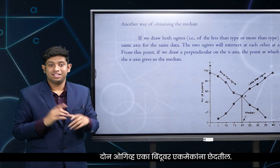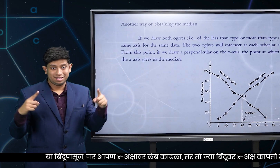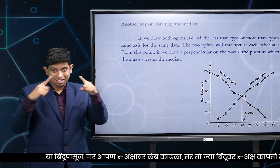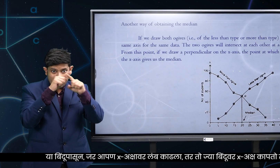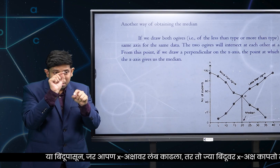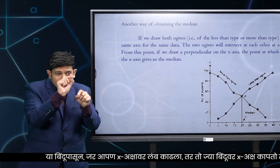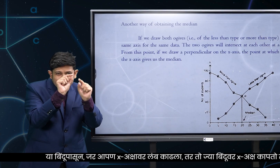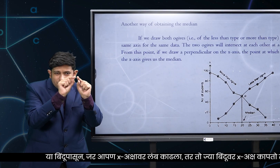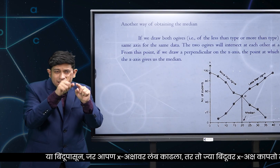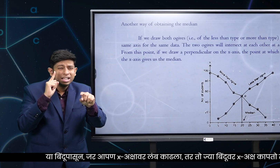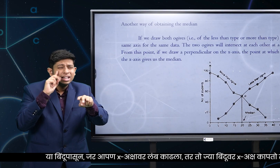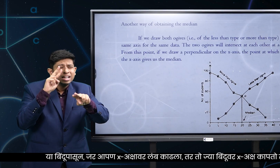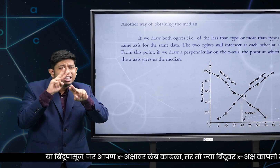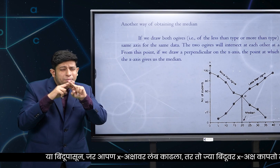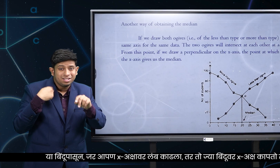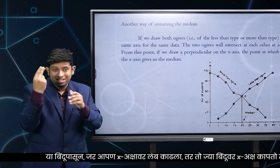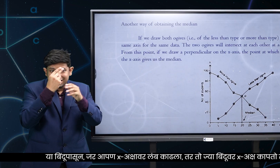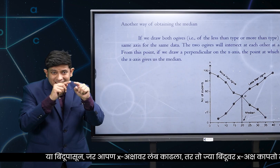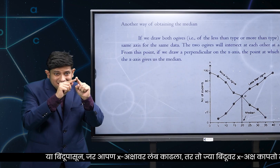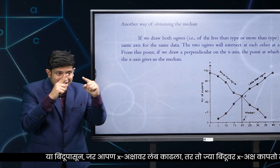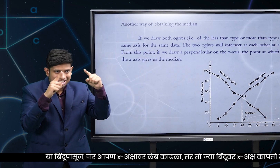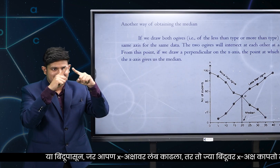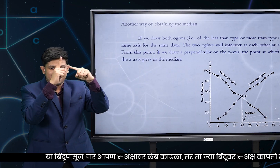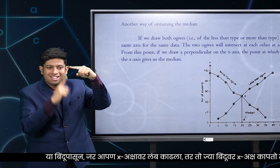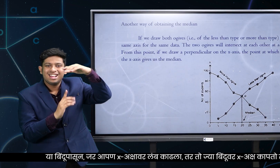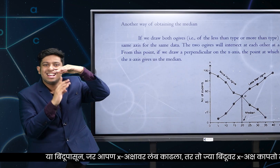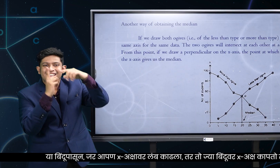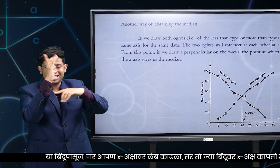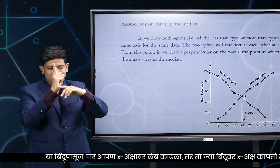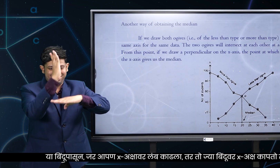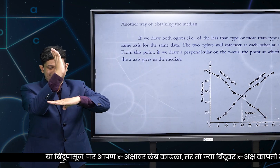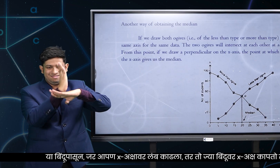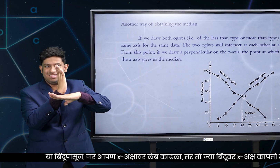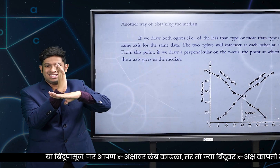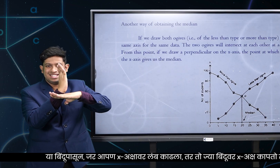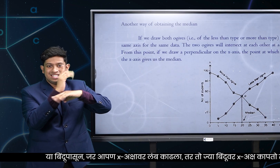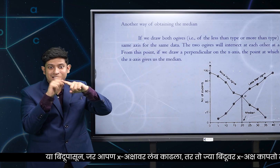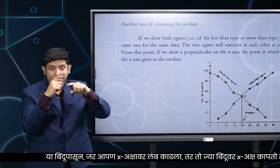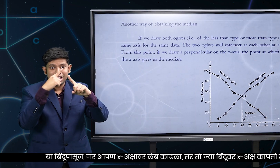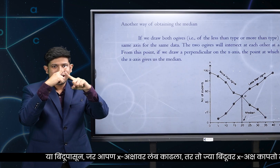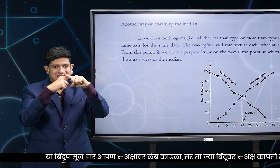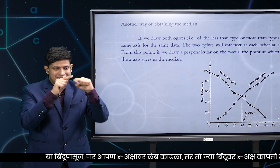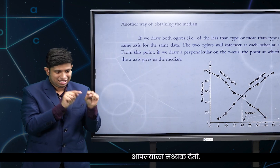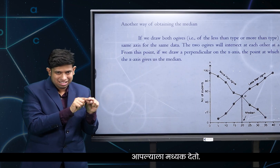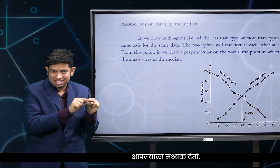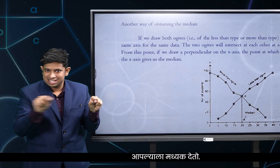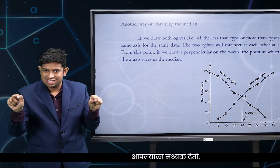या बिंदूंपासून जर आपण एक्स अक्षावर लंब काढला तर तो ज्या बिंदूवर एक्स अक्ष कापतो तो त्याला आपला